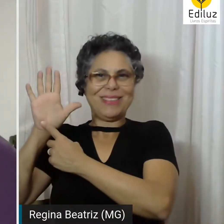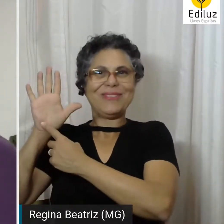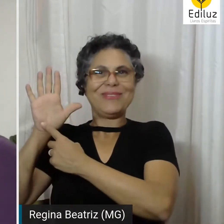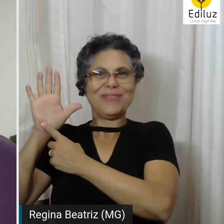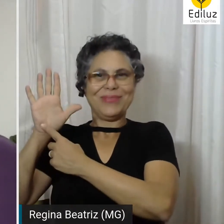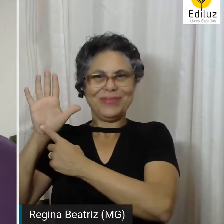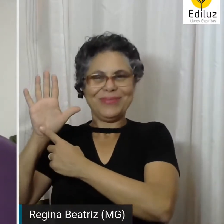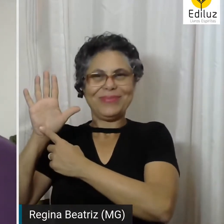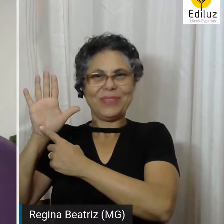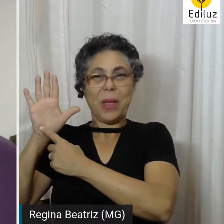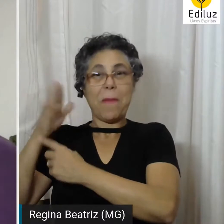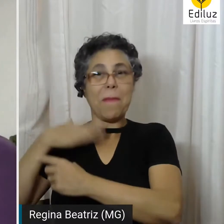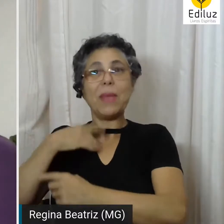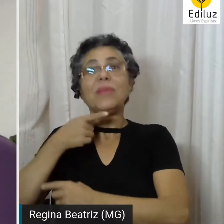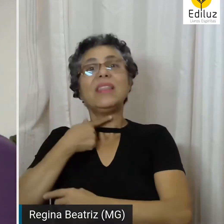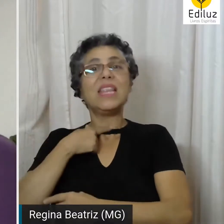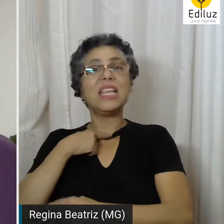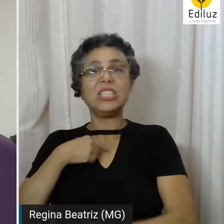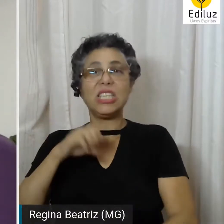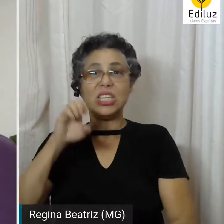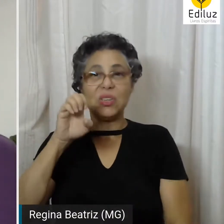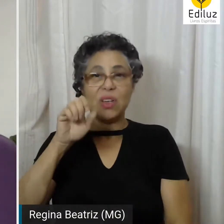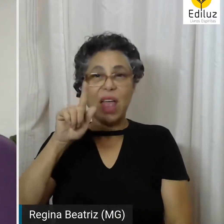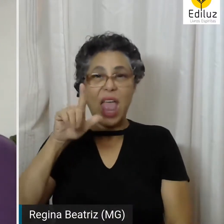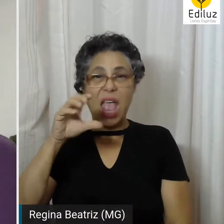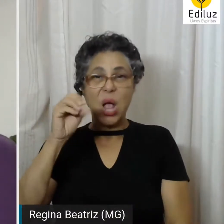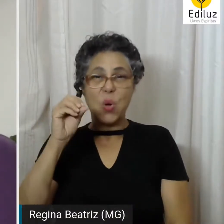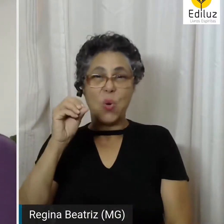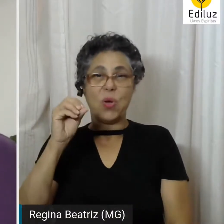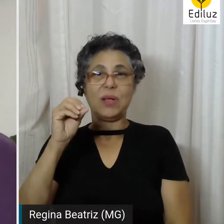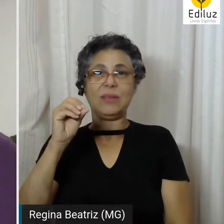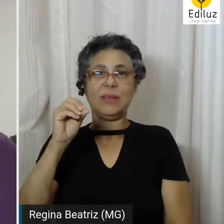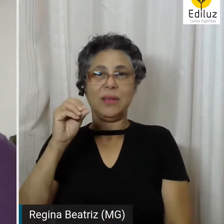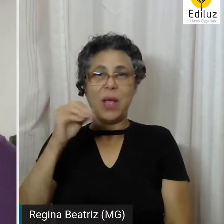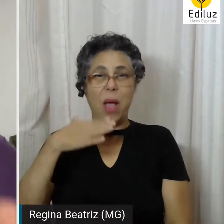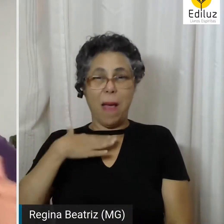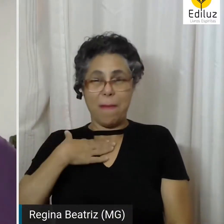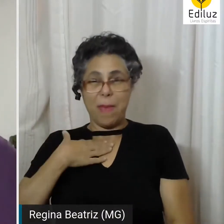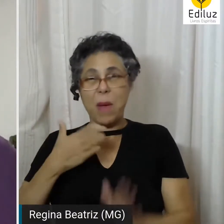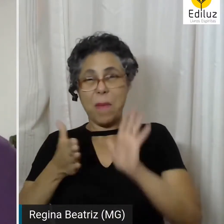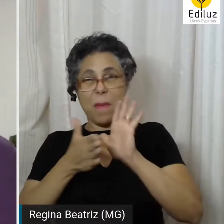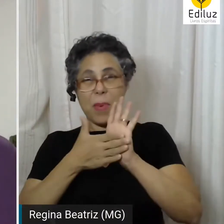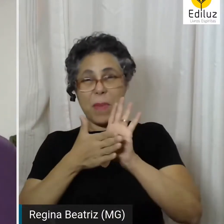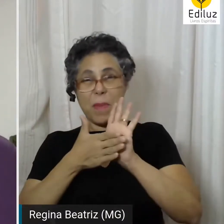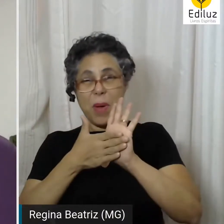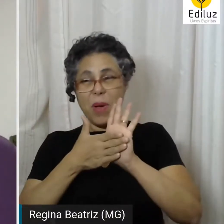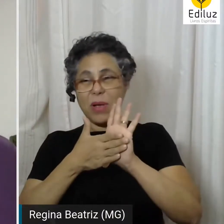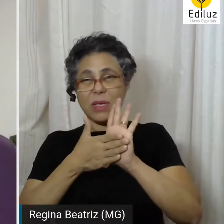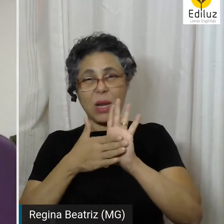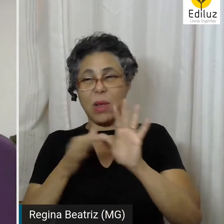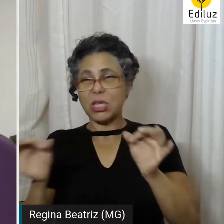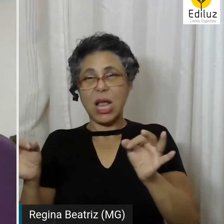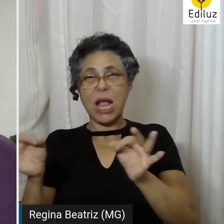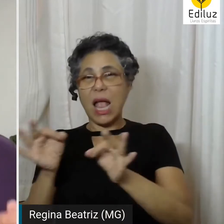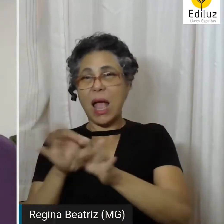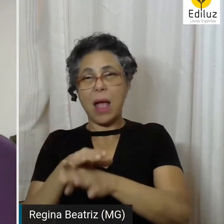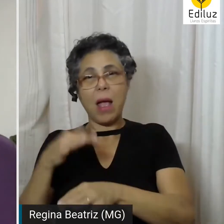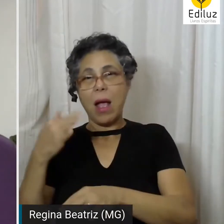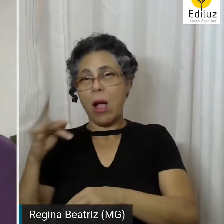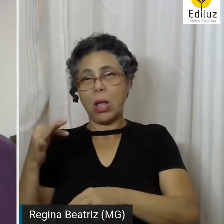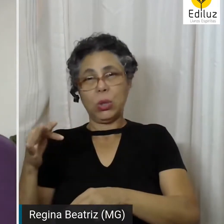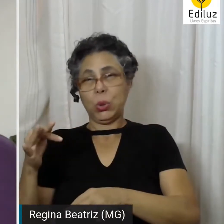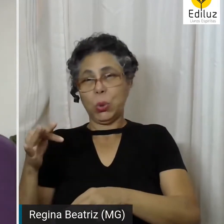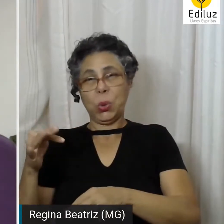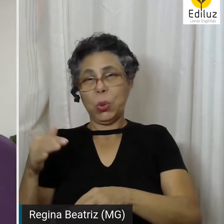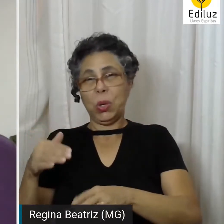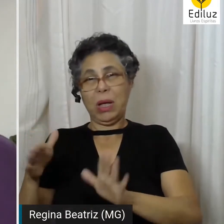desejos egóicos. O meu propósito não é de sanar uma dor, nem de